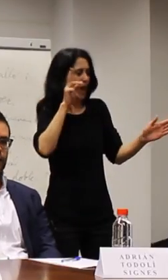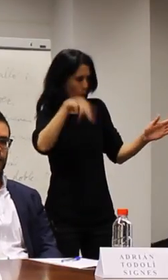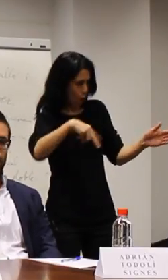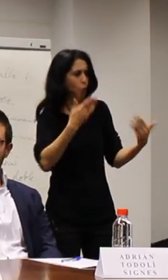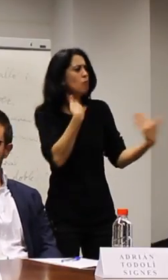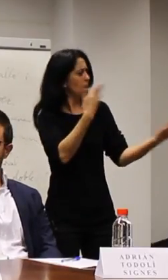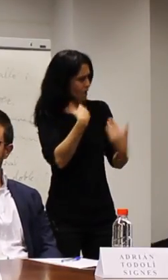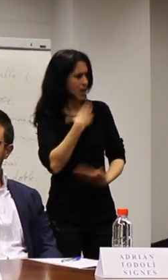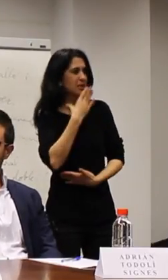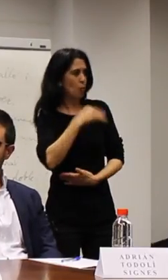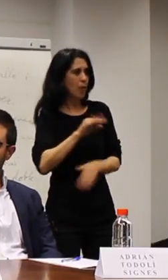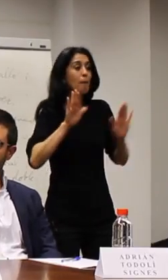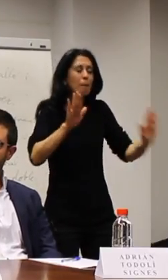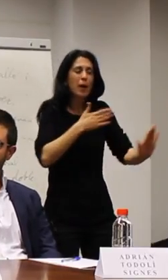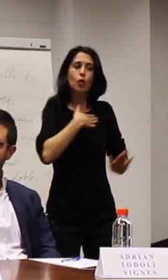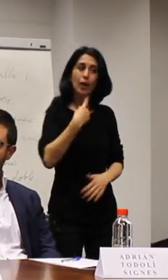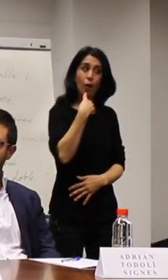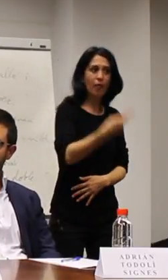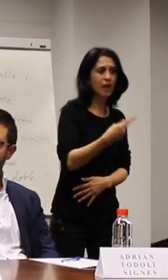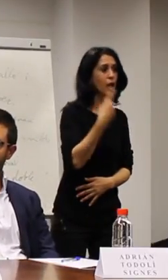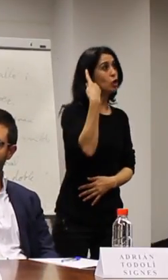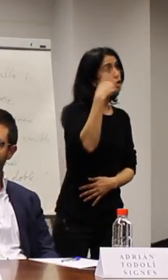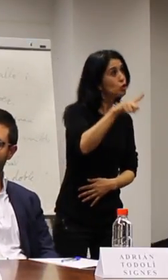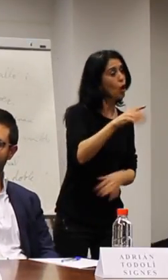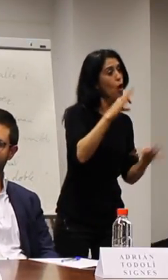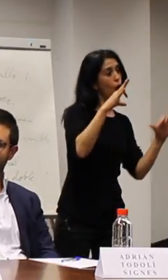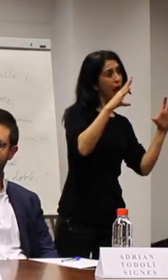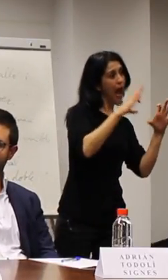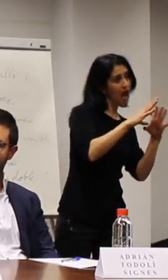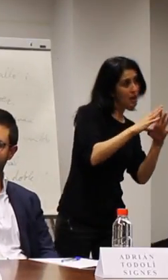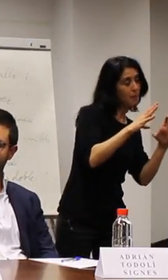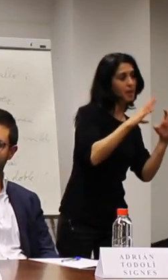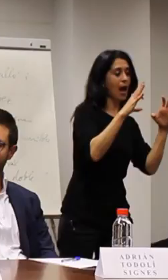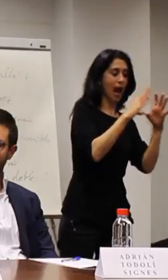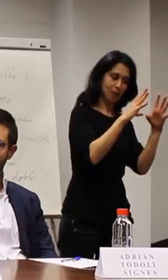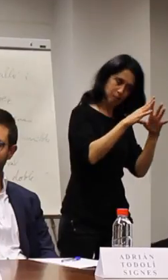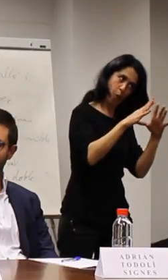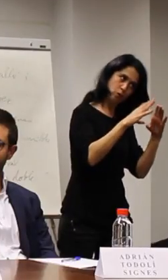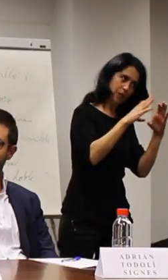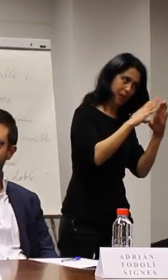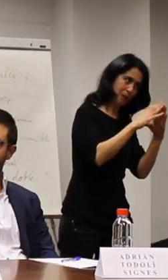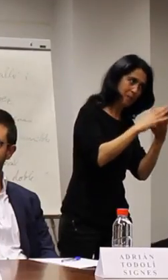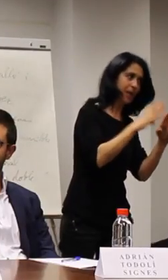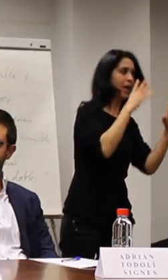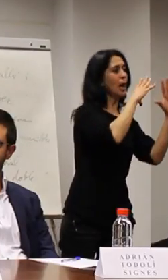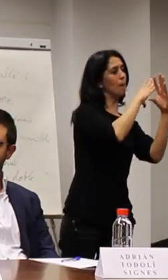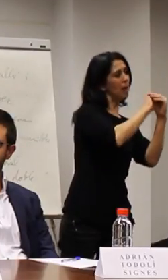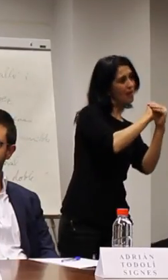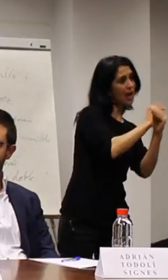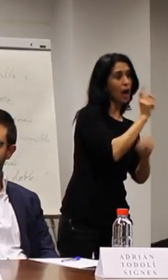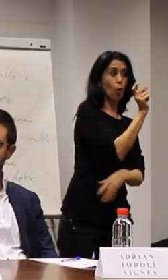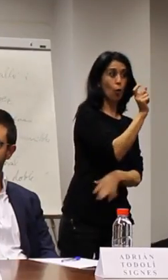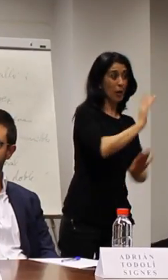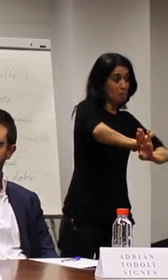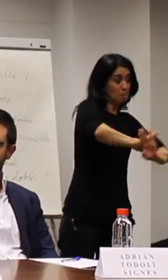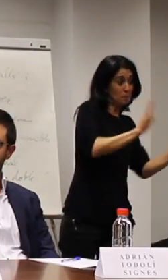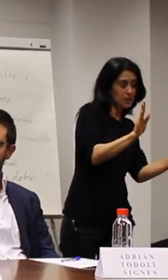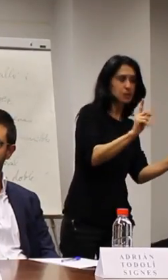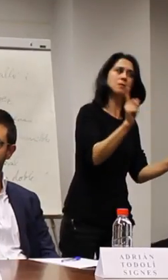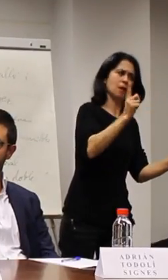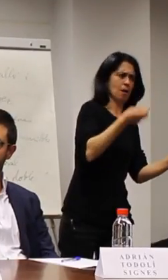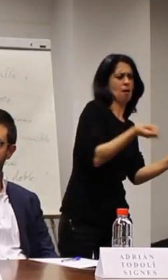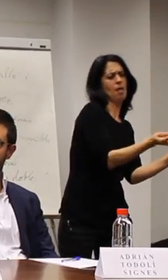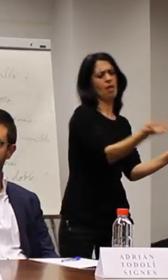que no solamente Uber, Airbnb y BlaBlaCar. Hay muchísimo más detrás de lo que es economía colaborativa y mucho que se llama